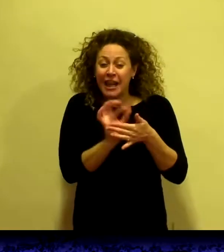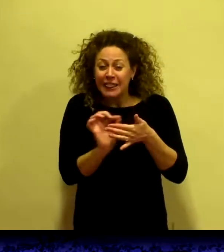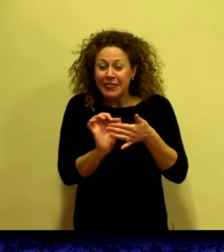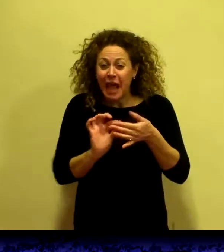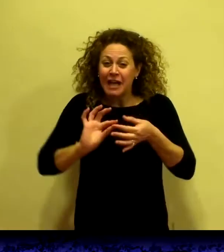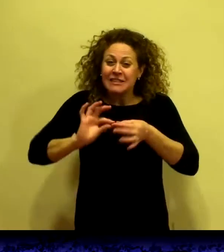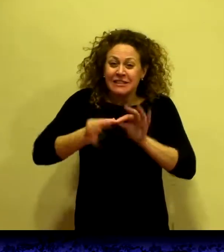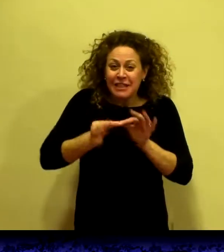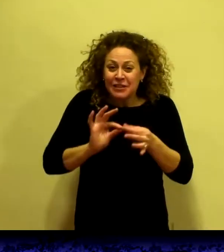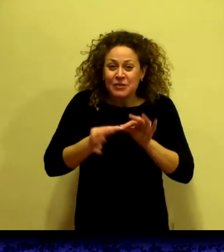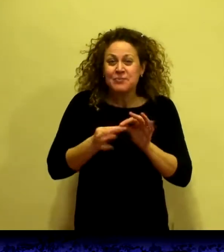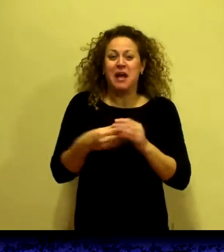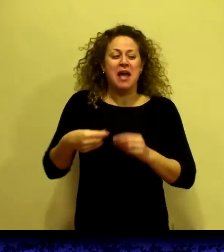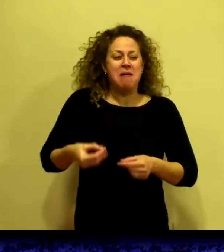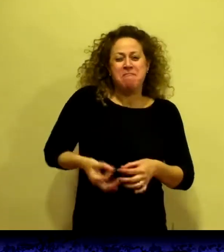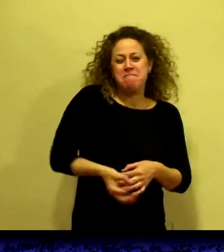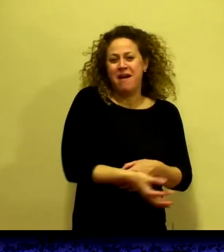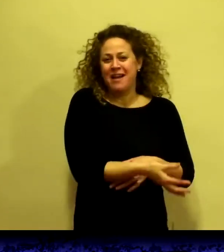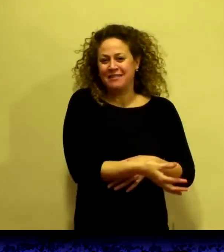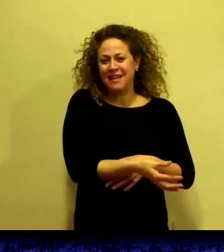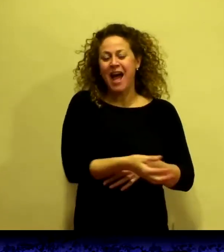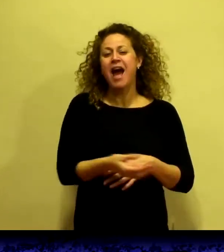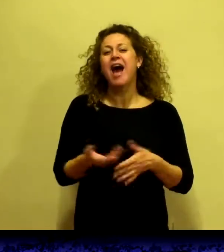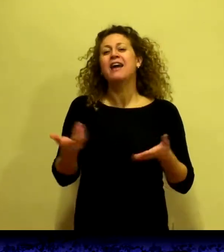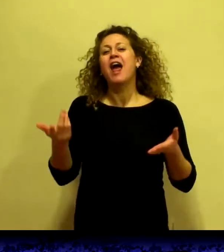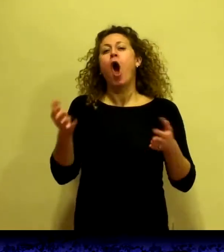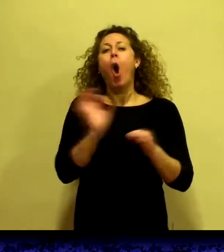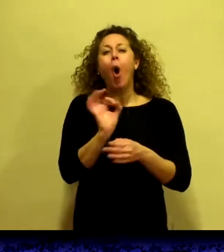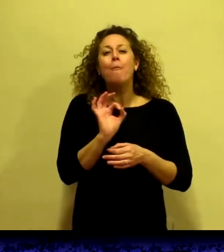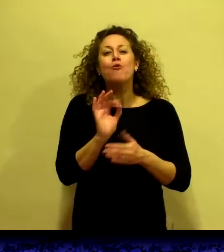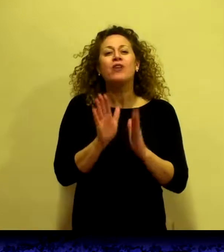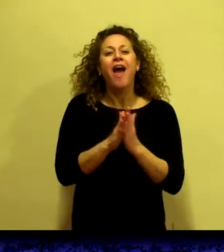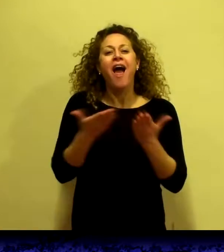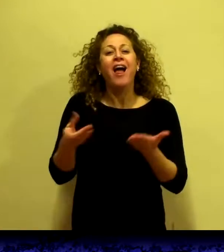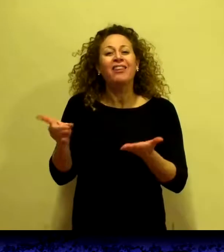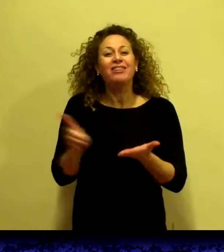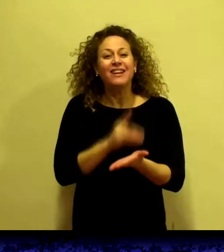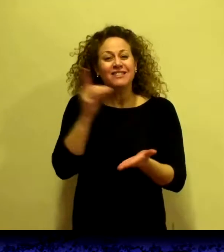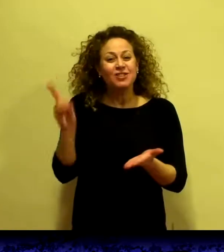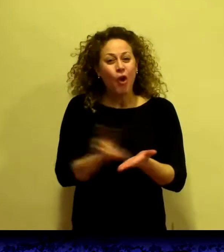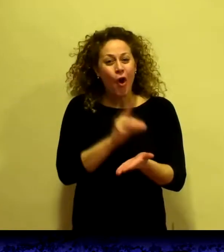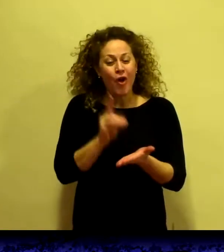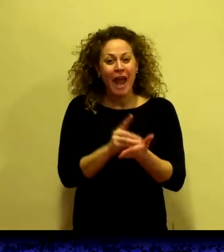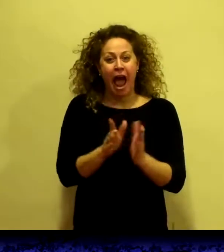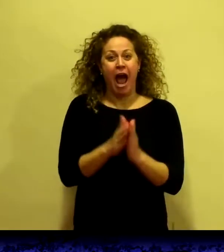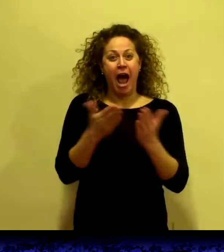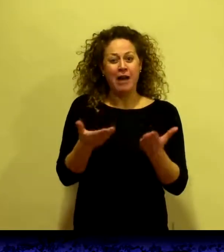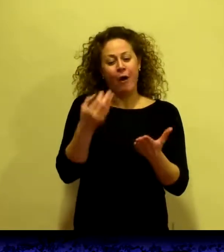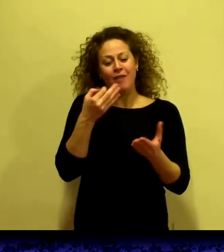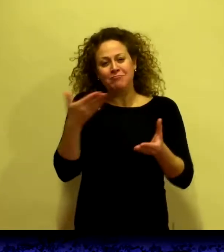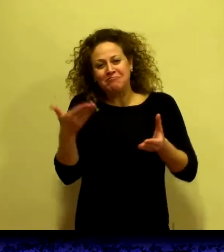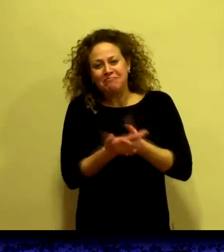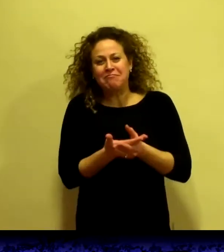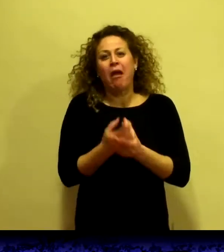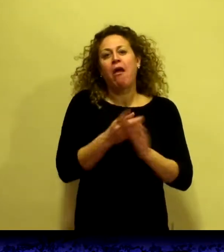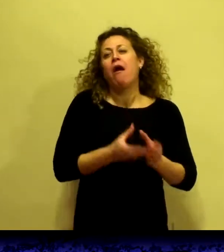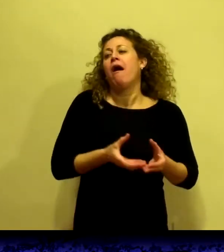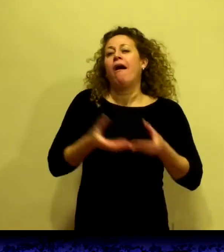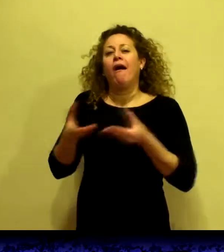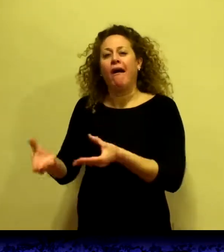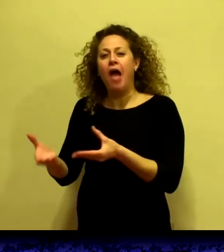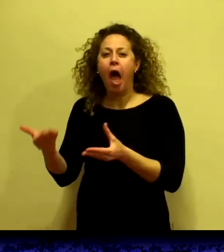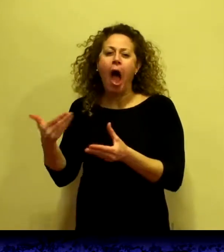dizionario di latino pieno di... Esatto. Comunque stiamo facendo un po' di casino. Il nome. Sì. Ah no,